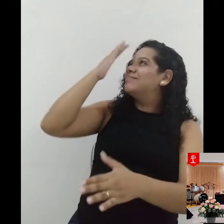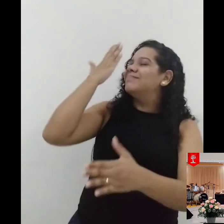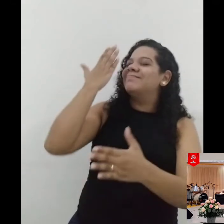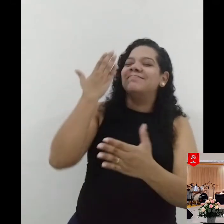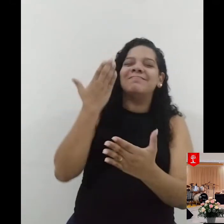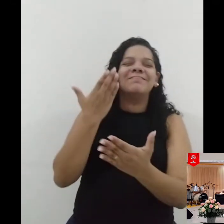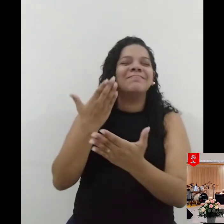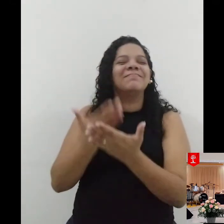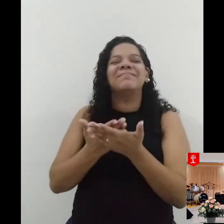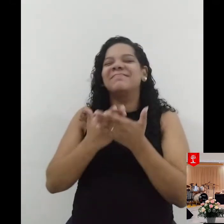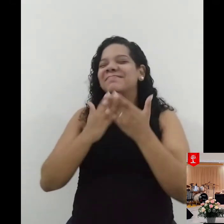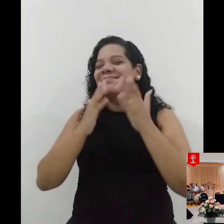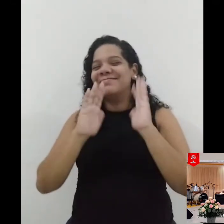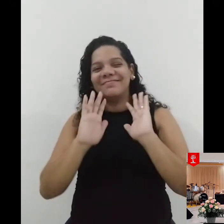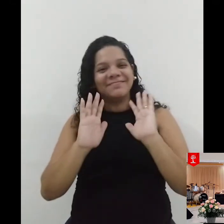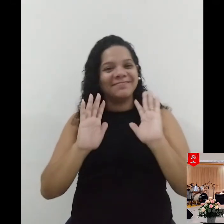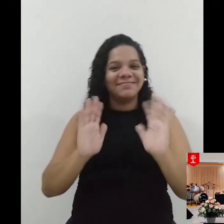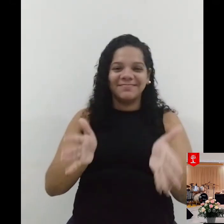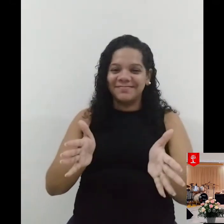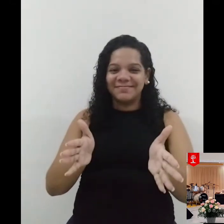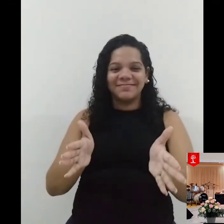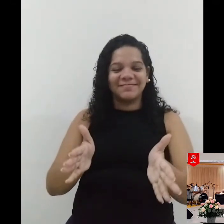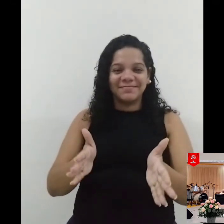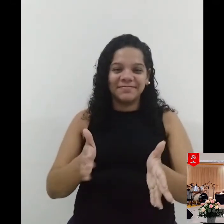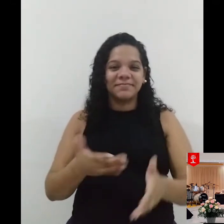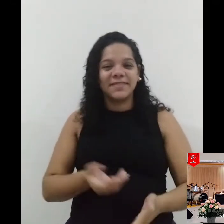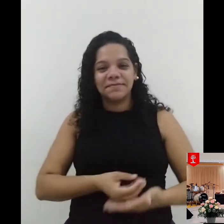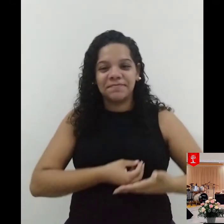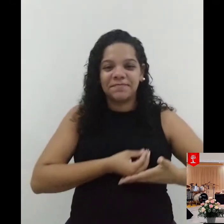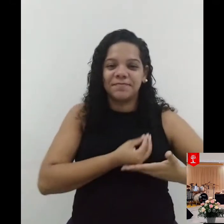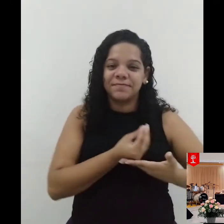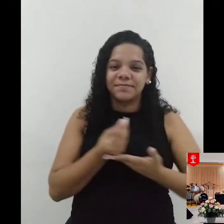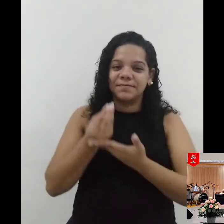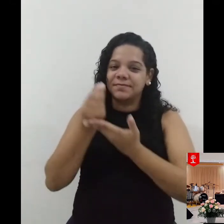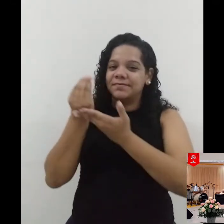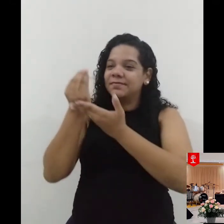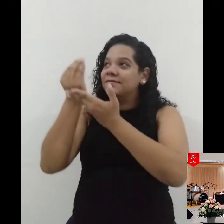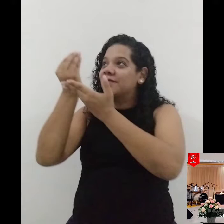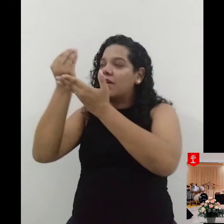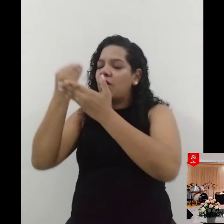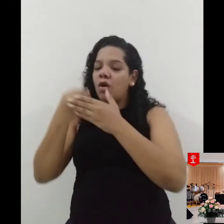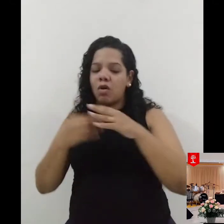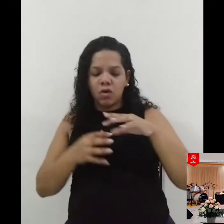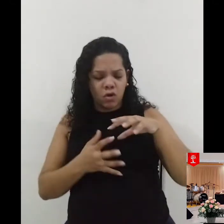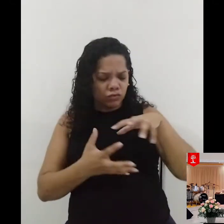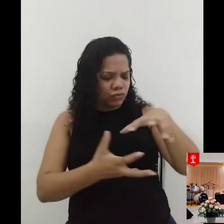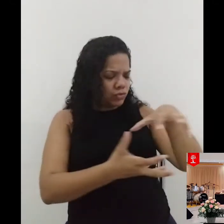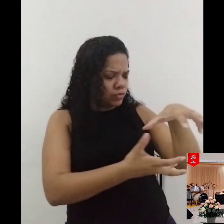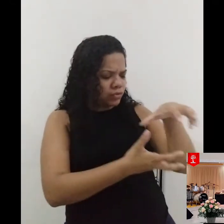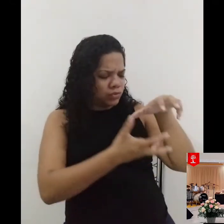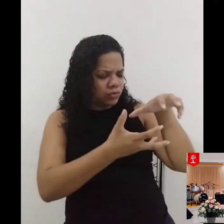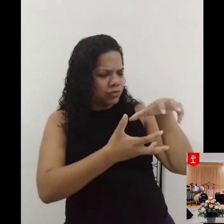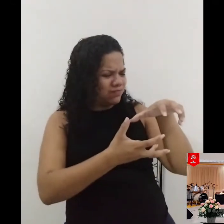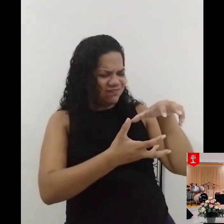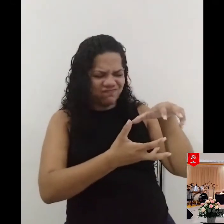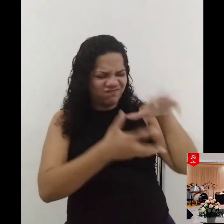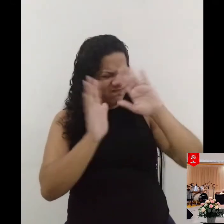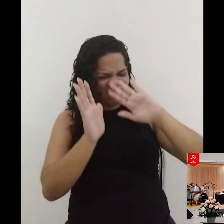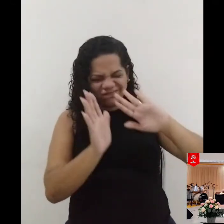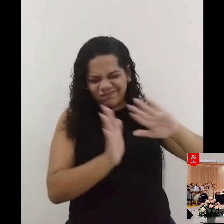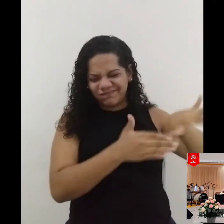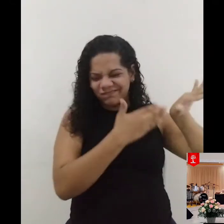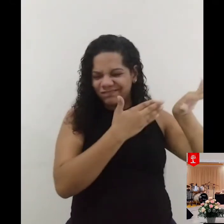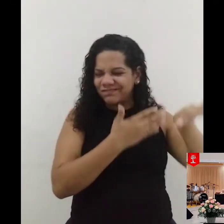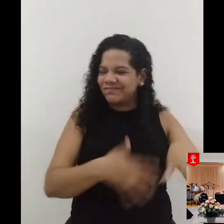A honra, a glória, a força e o louvor